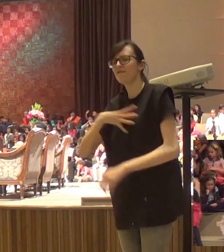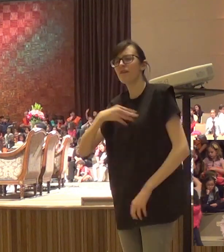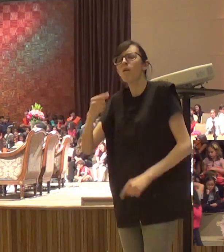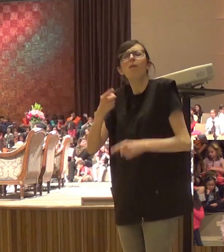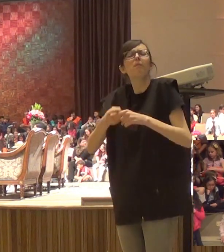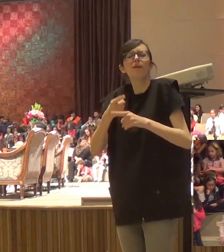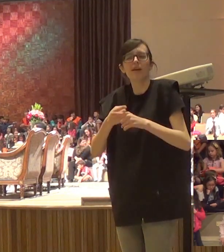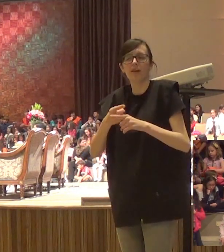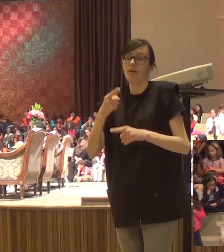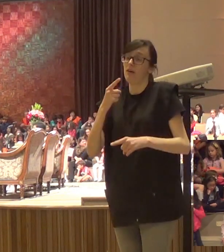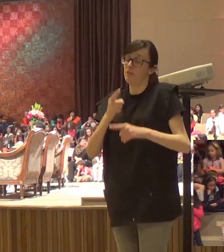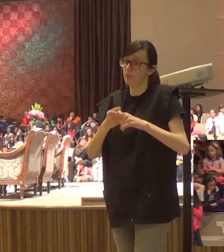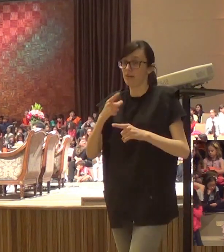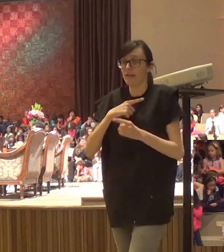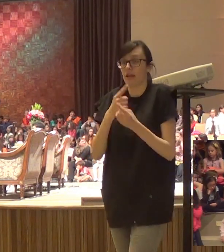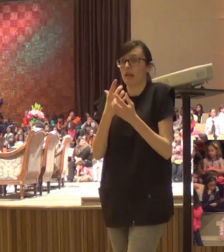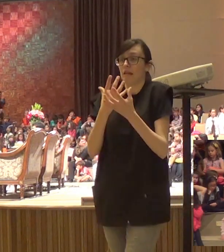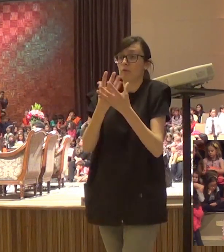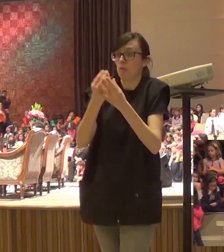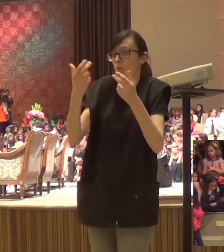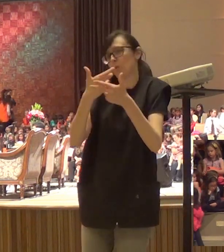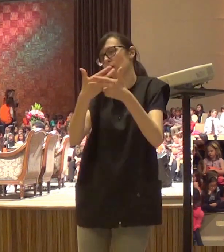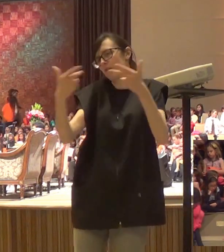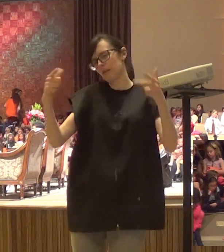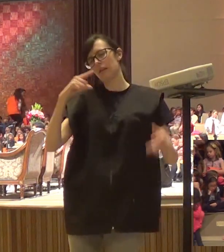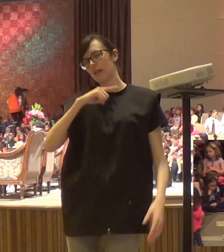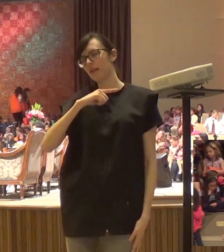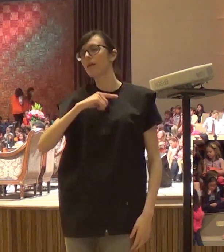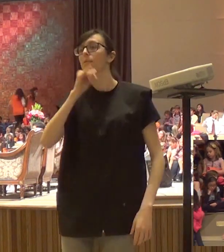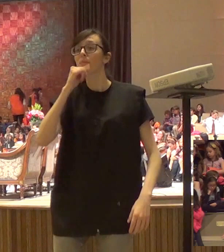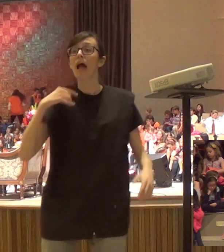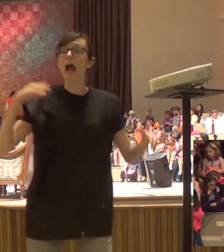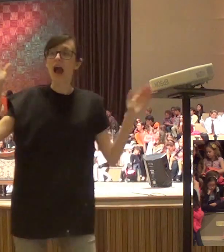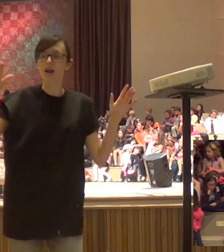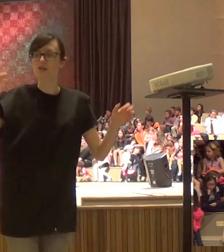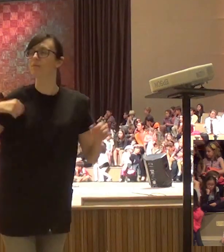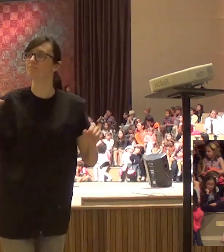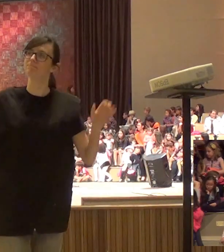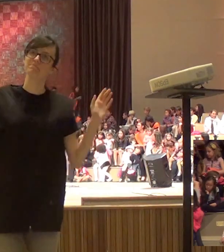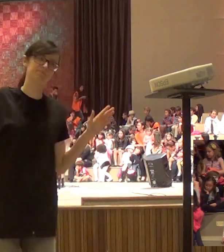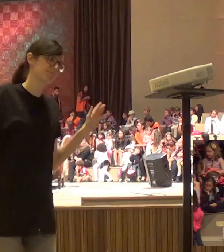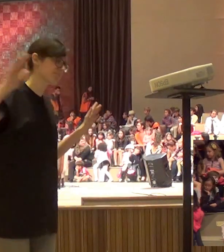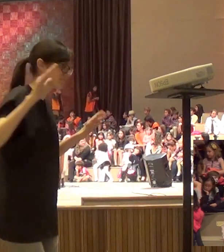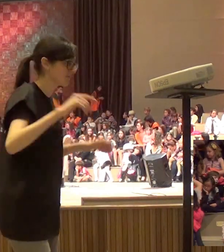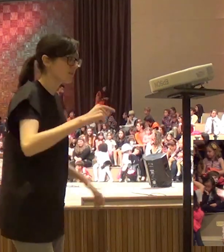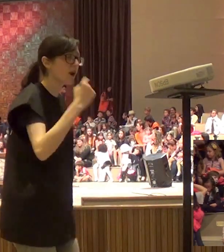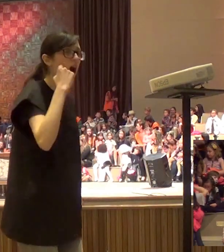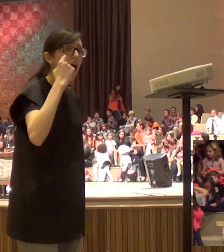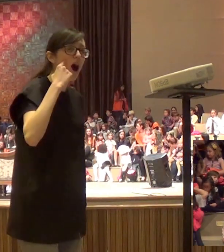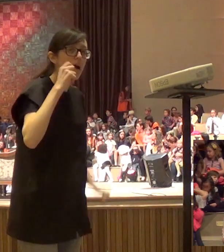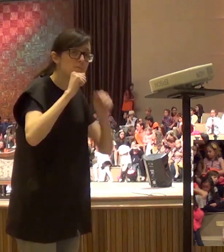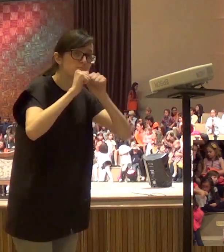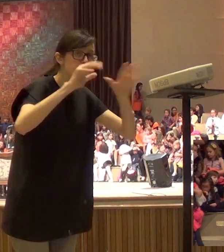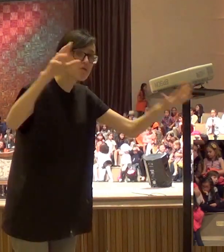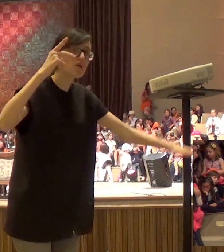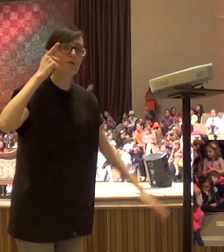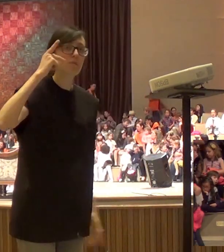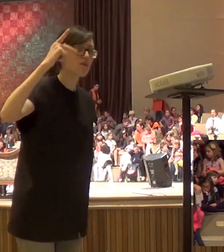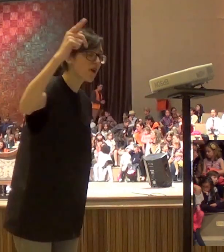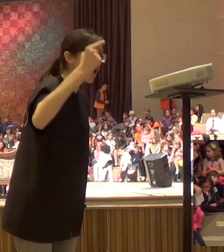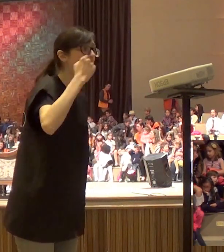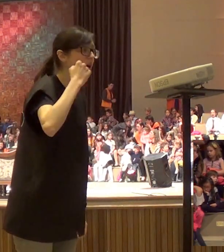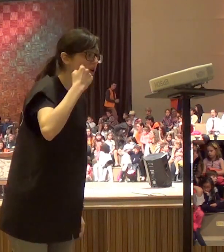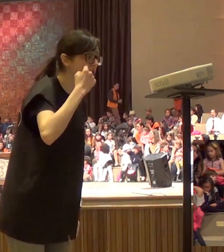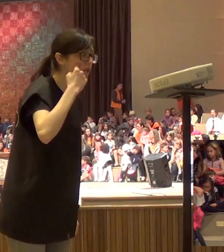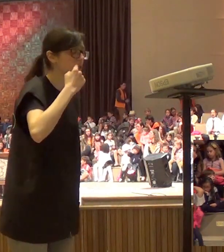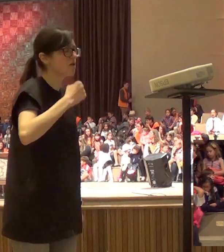aos filhos e dos filhos ao pai. Porque várias coisas poderiam estar aqui nesse lugar. O anjo poderia vir e profetizar